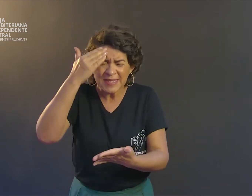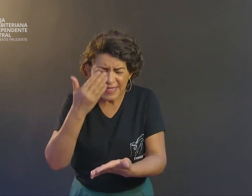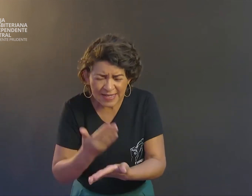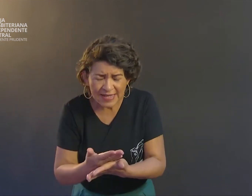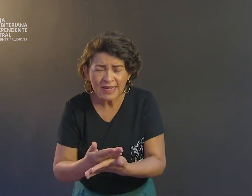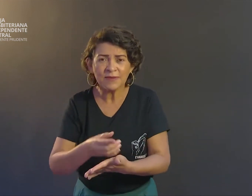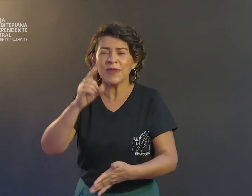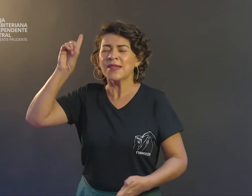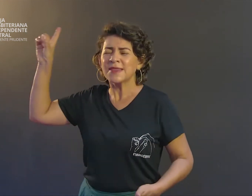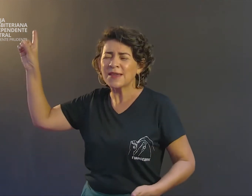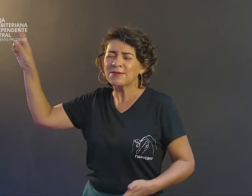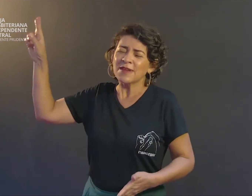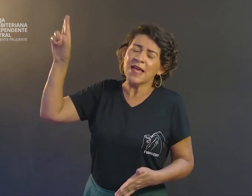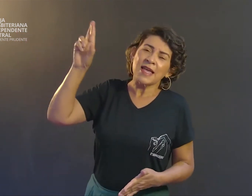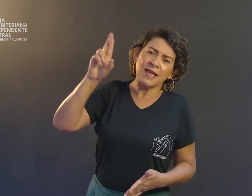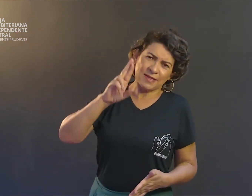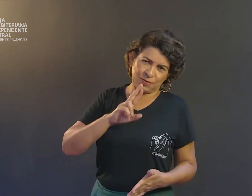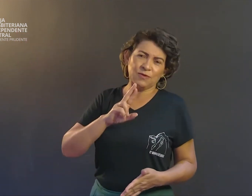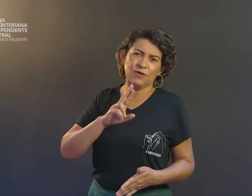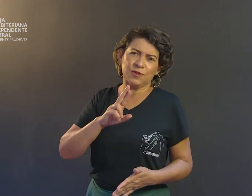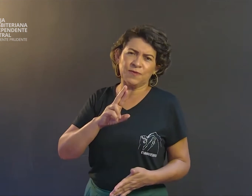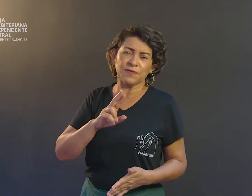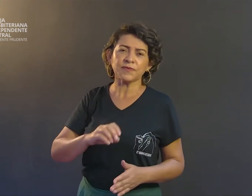Hebreus, capítulo 11, verso 6, diz: